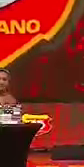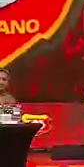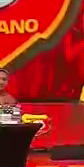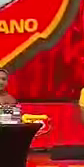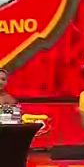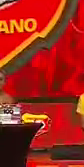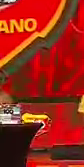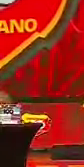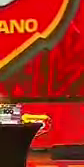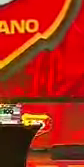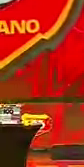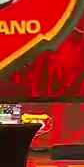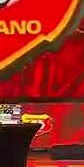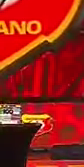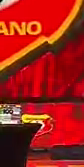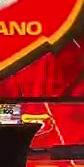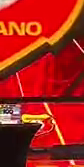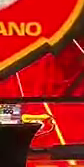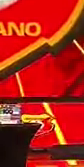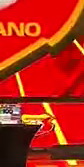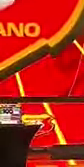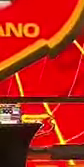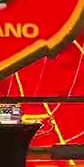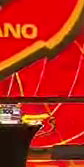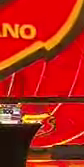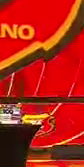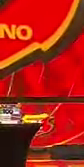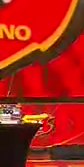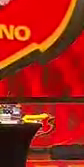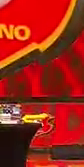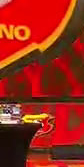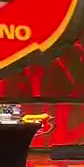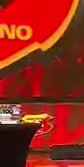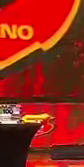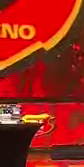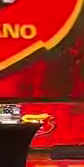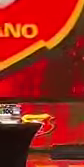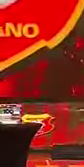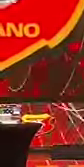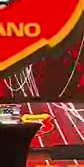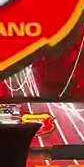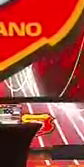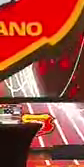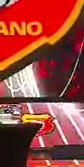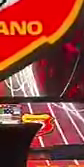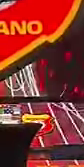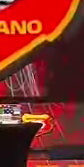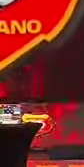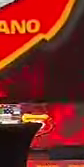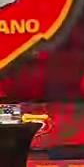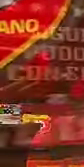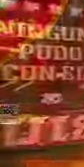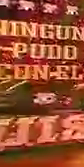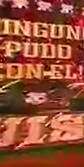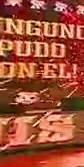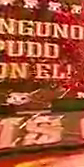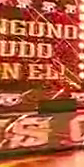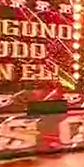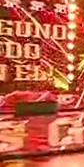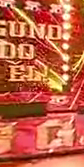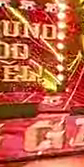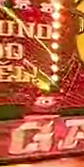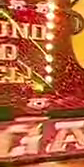él. Ninguno pudo con él. Con el equipo herediano, ninguno. En la casita los quiero escuchar, vamos,